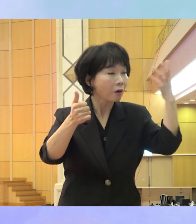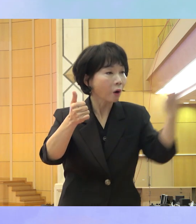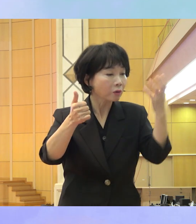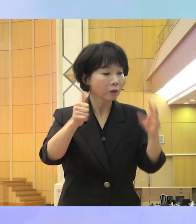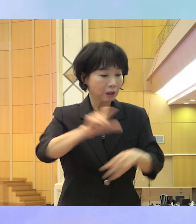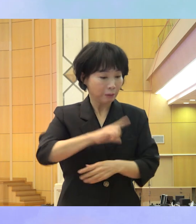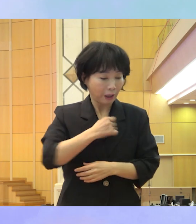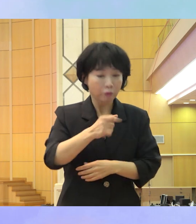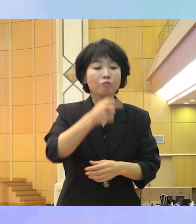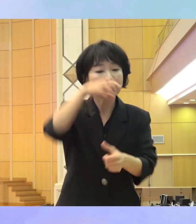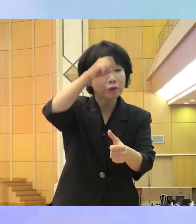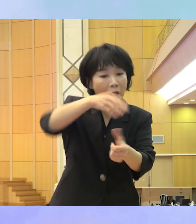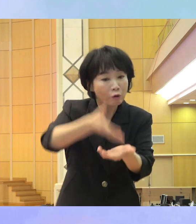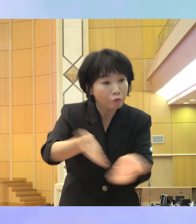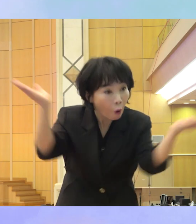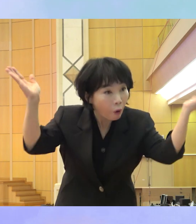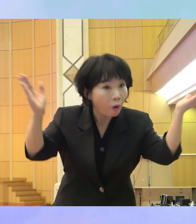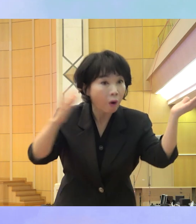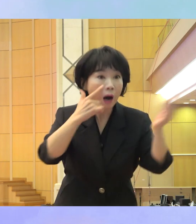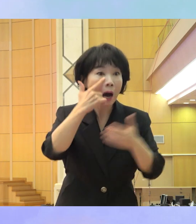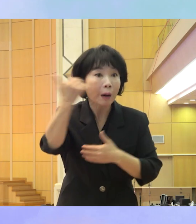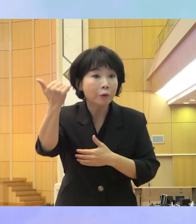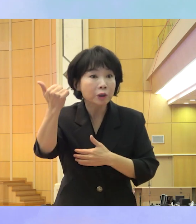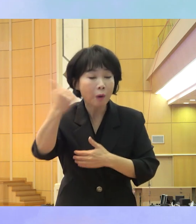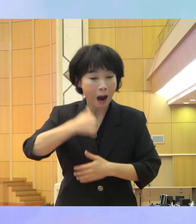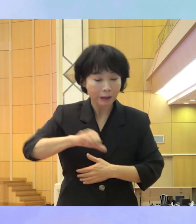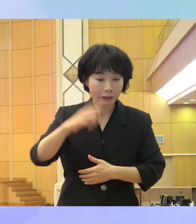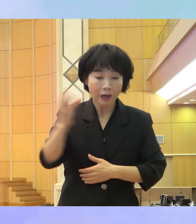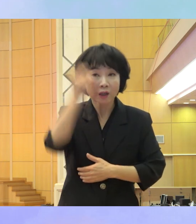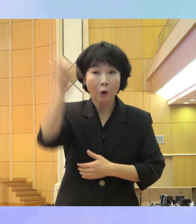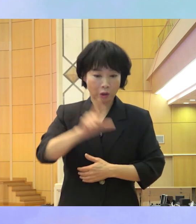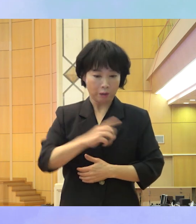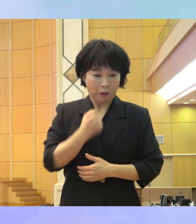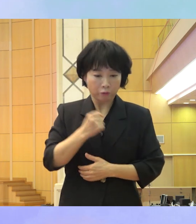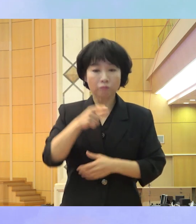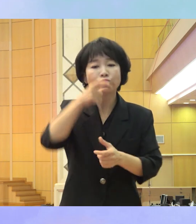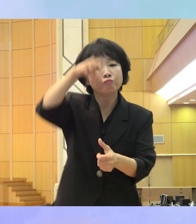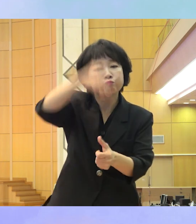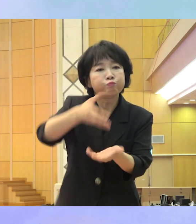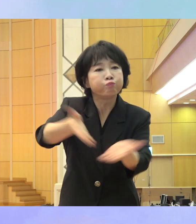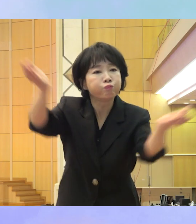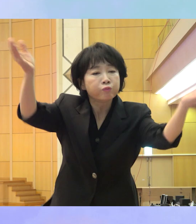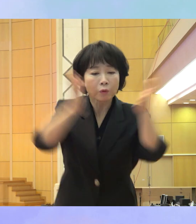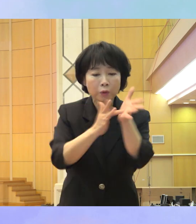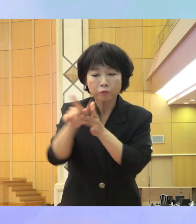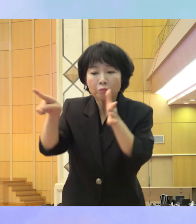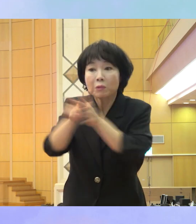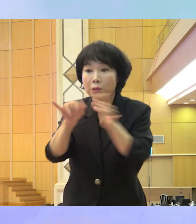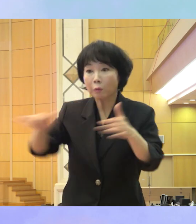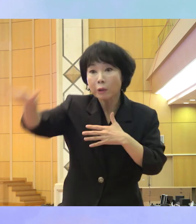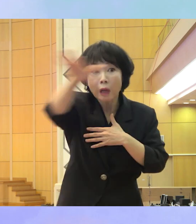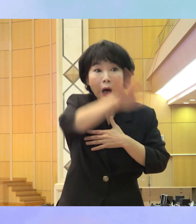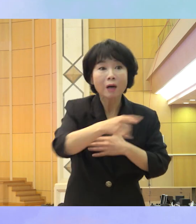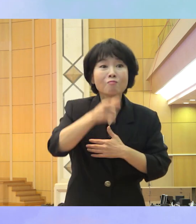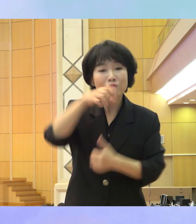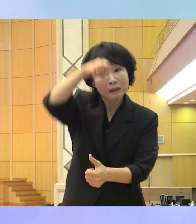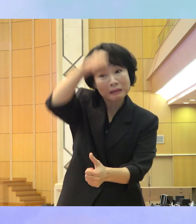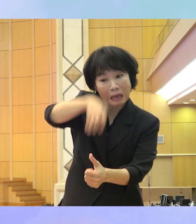이름으로 세례를 주고 그렇게 되어 있습니다. 예수 믿는 사람들이 세례 받을